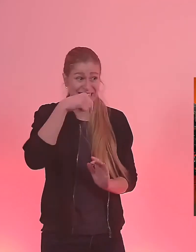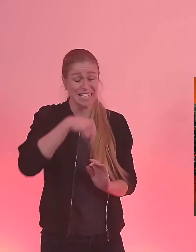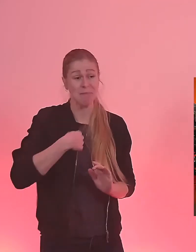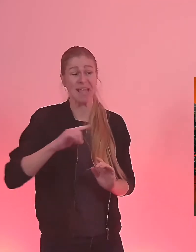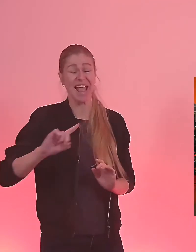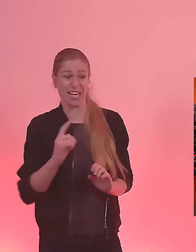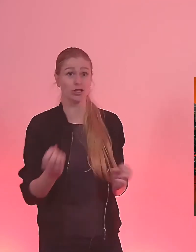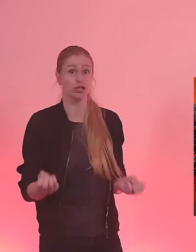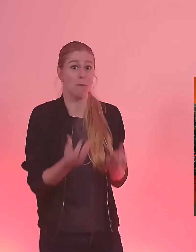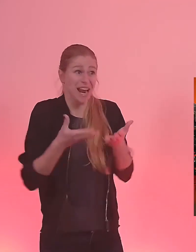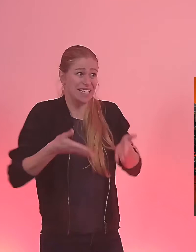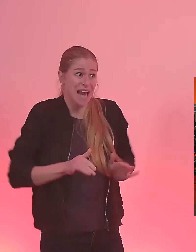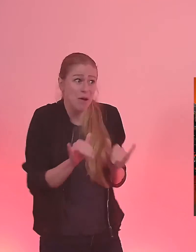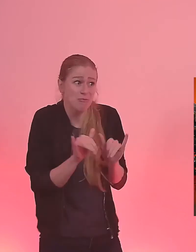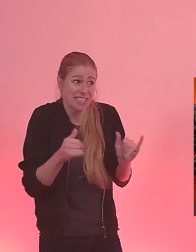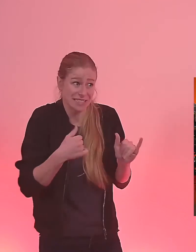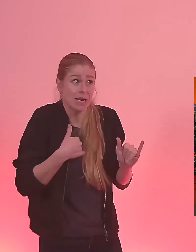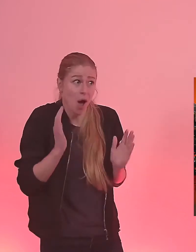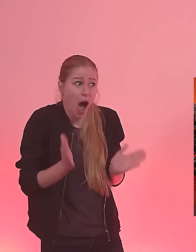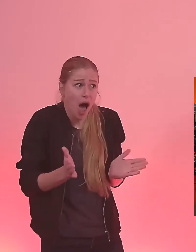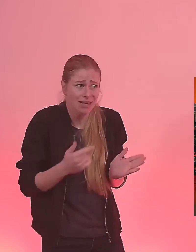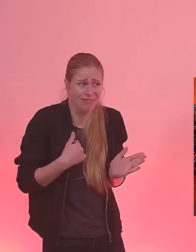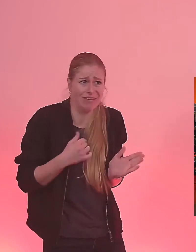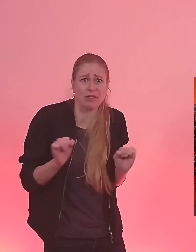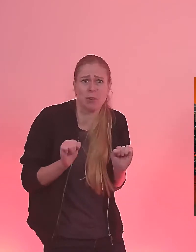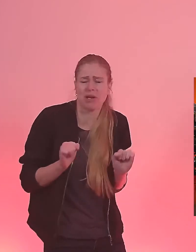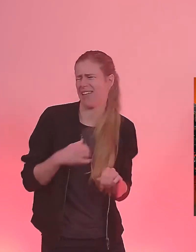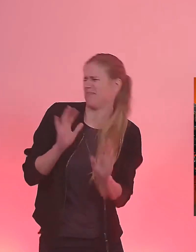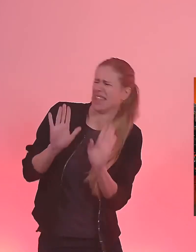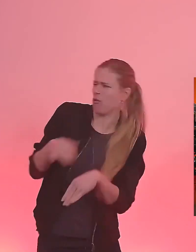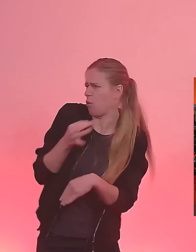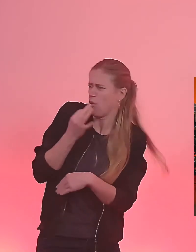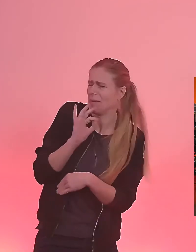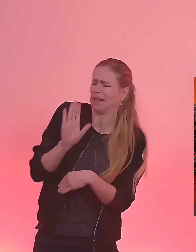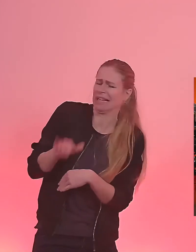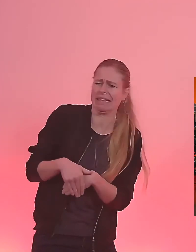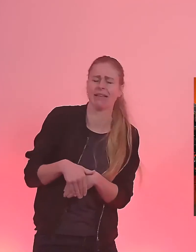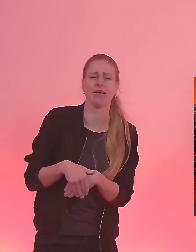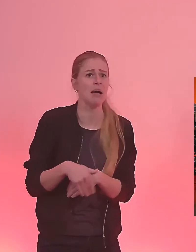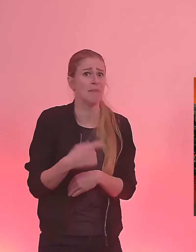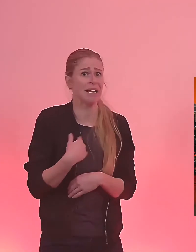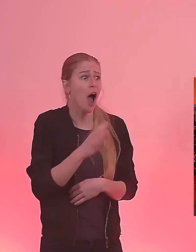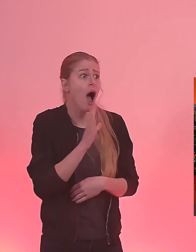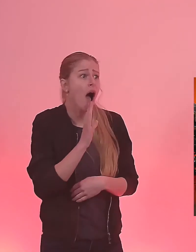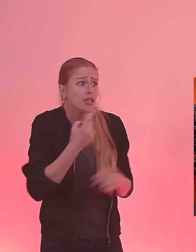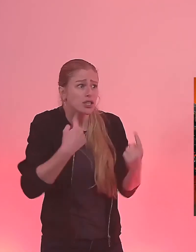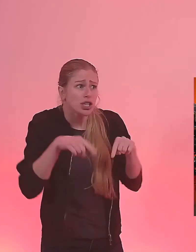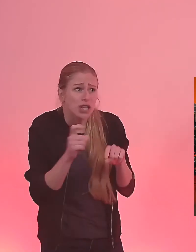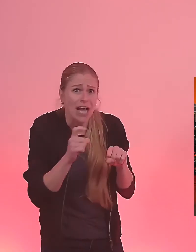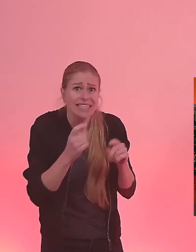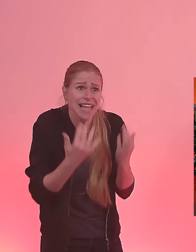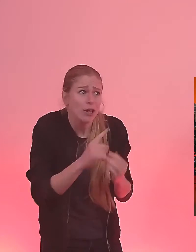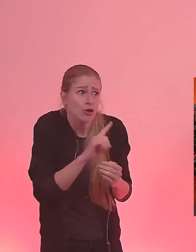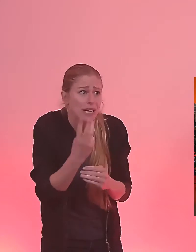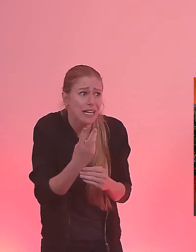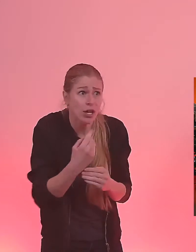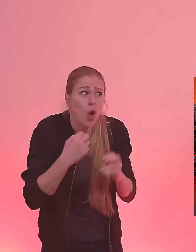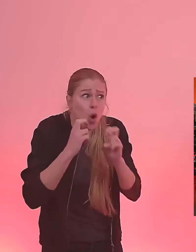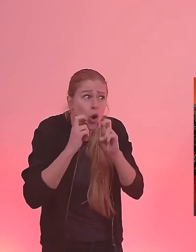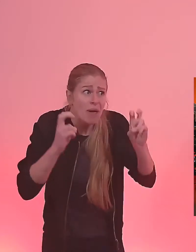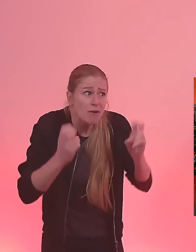gehad. Ik vind het eigenlijk best wel spannend. Nee, je hoeft helemaal niet. Oh. Maar als ik zo meteen, tellen we dan tot drie en roep ik heel hard surprise!